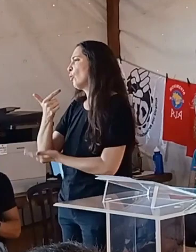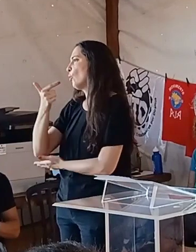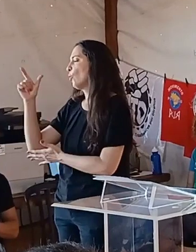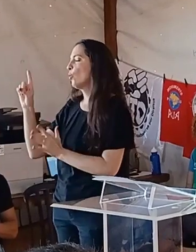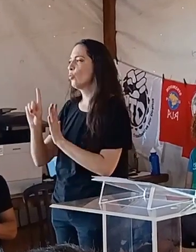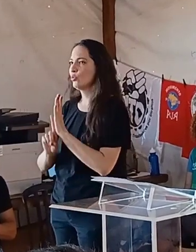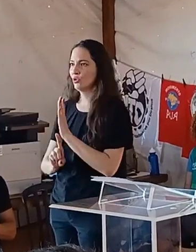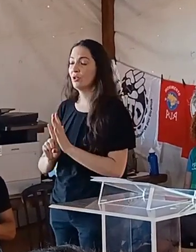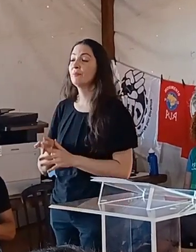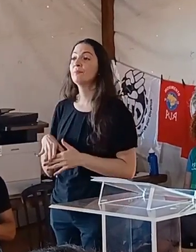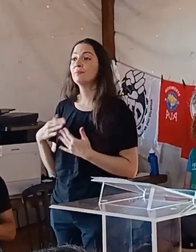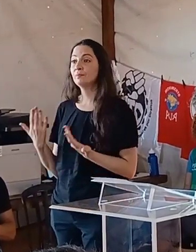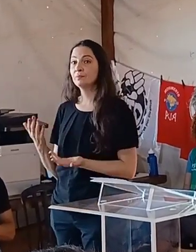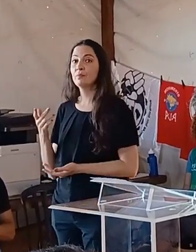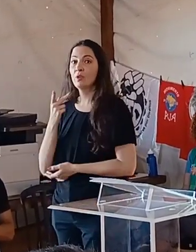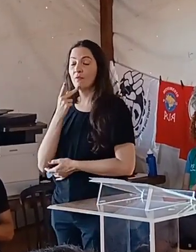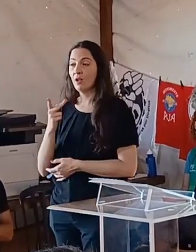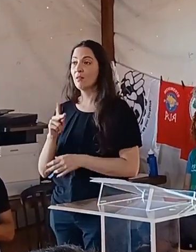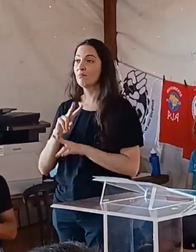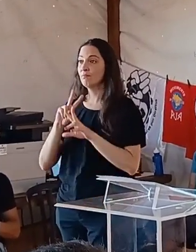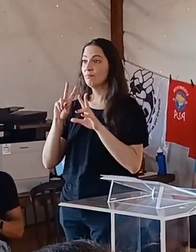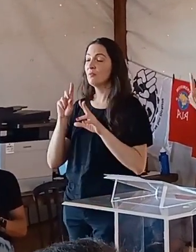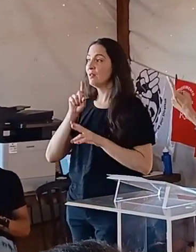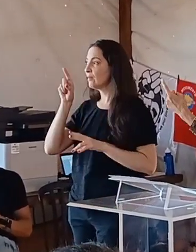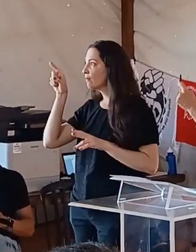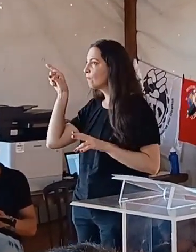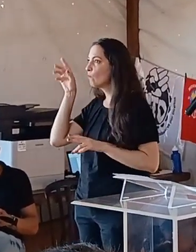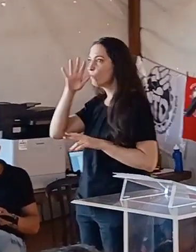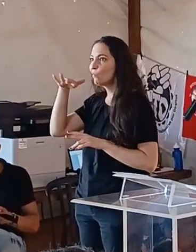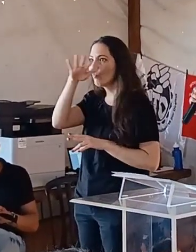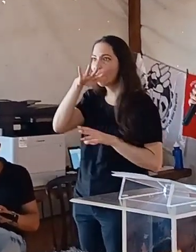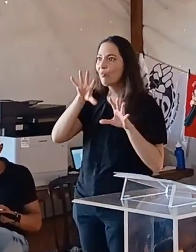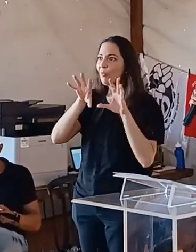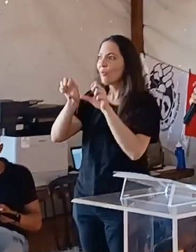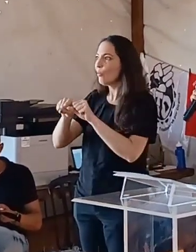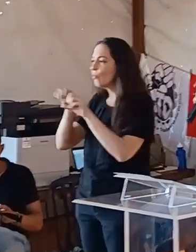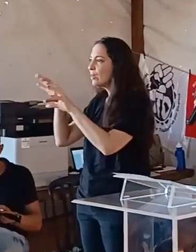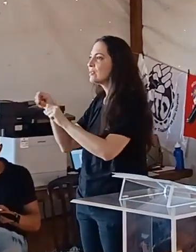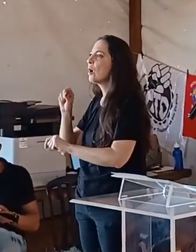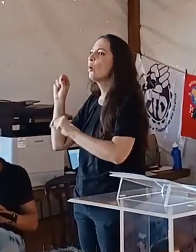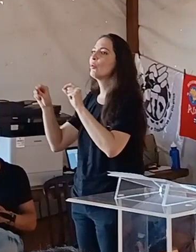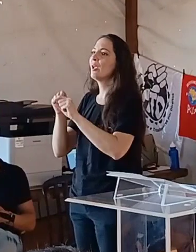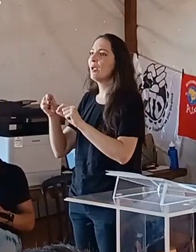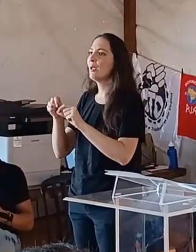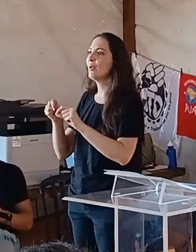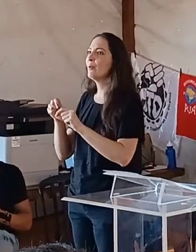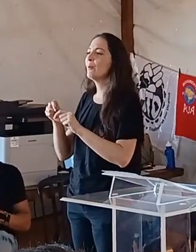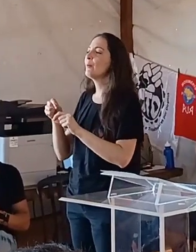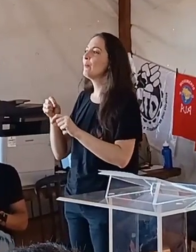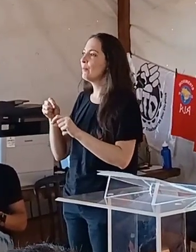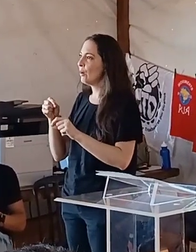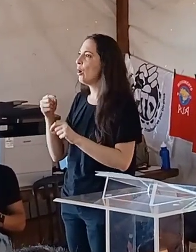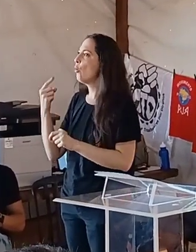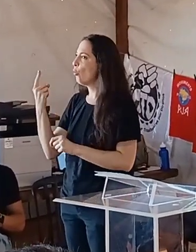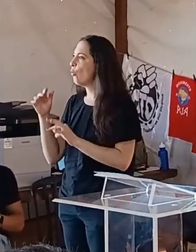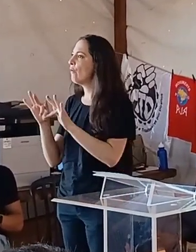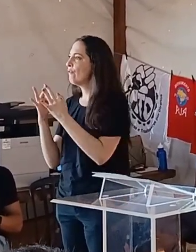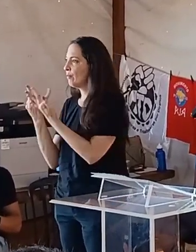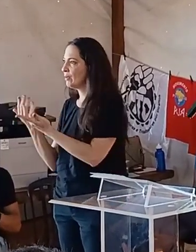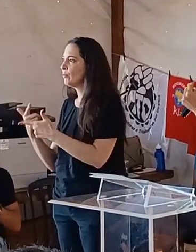né, nas ocupações que mexeu com uma família, mexeu com